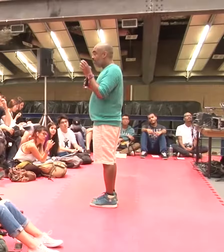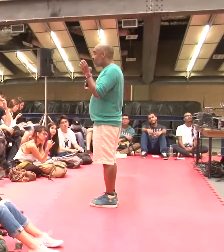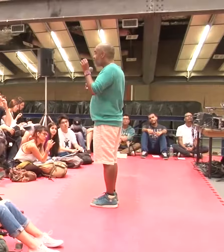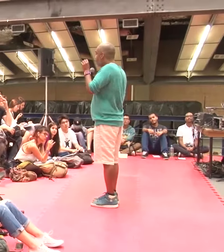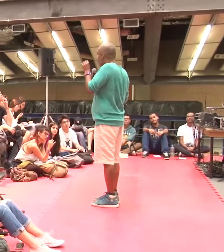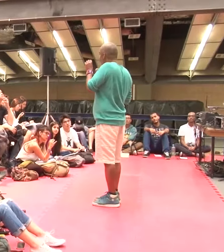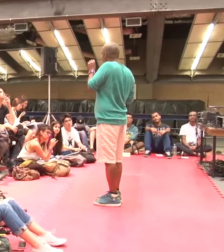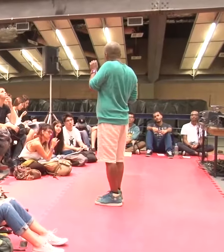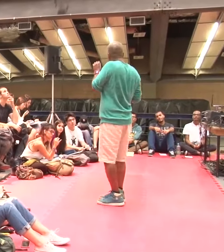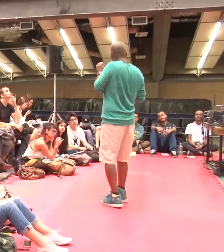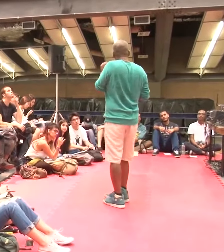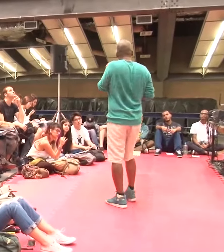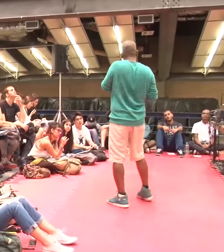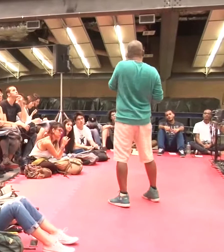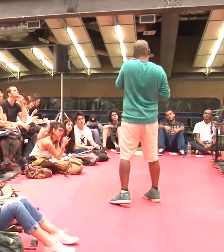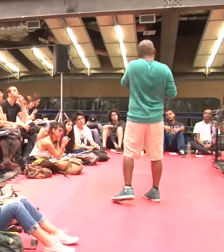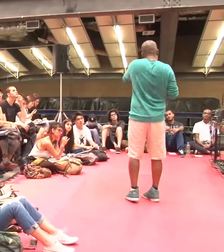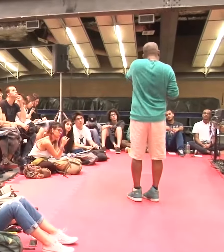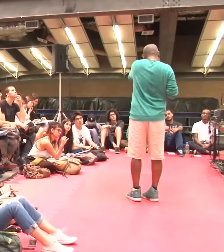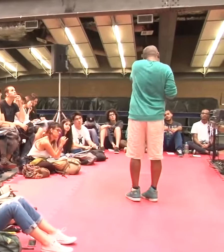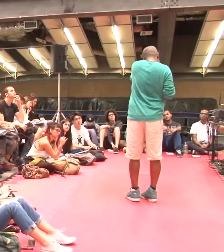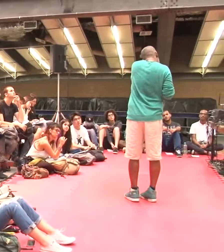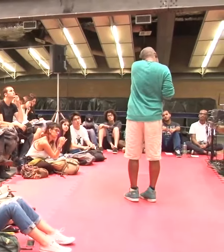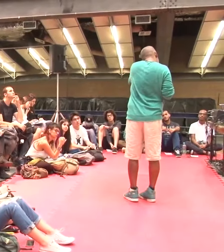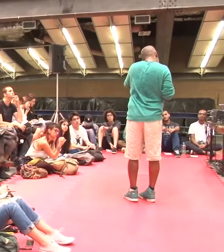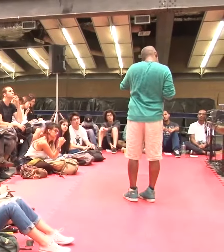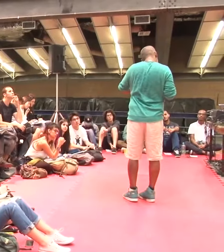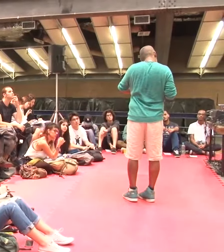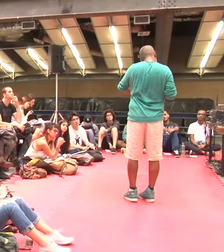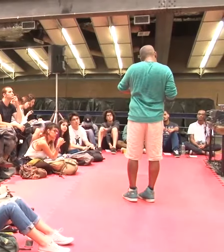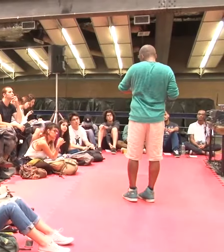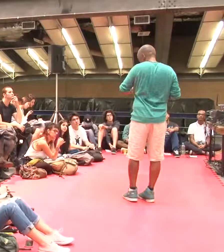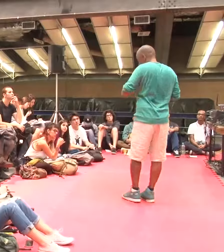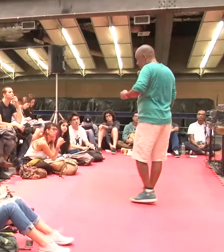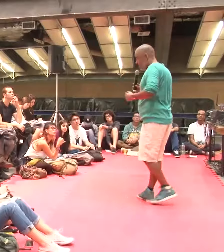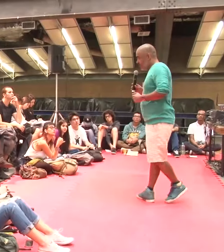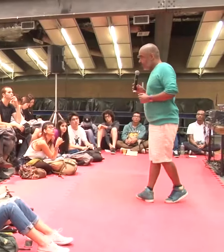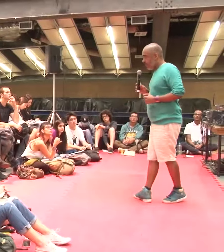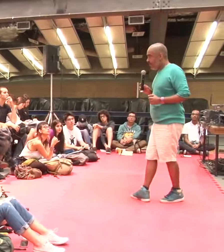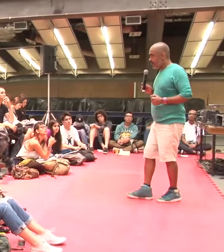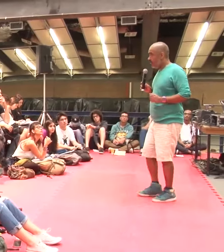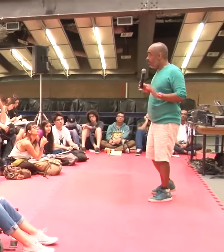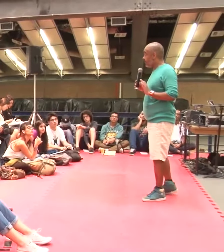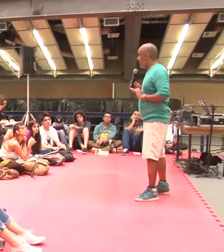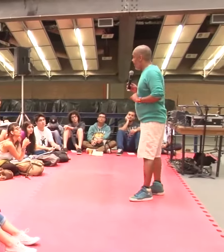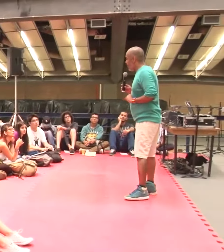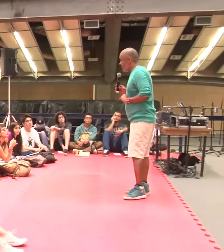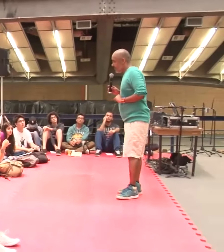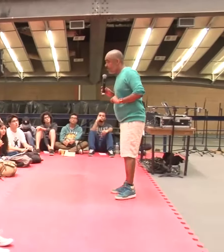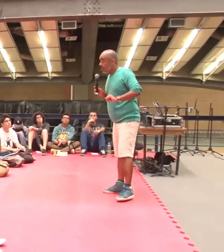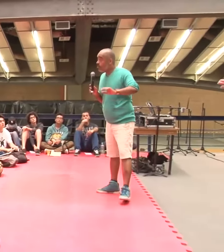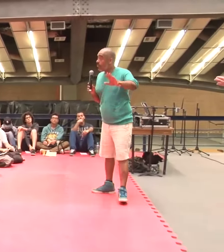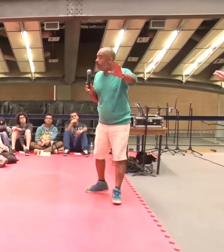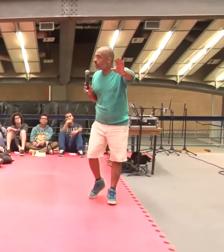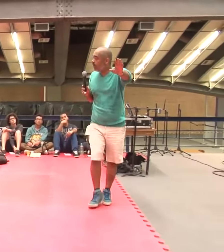Se a gente quiser diferir o romance como Curtir, Sobre um Basílio, que são